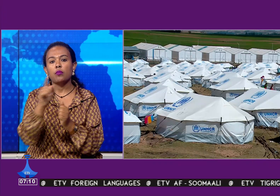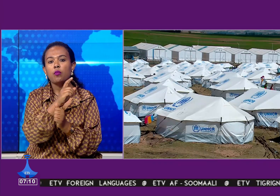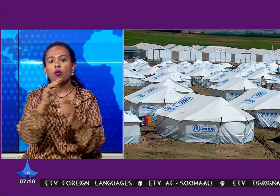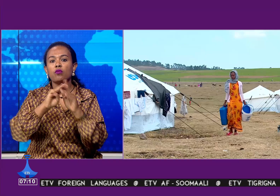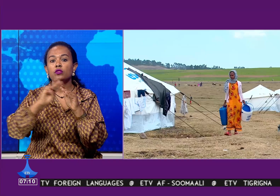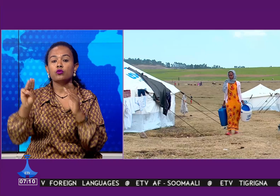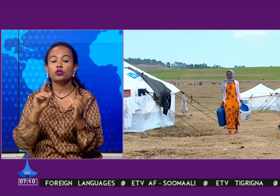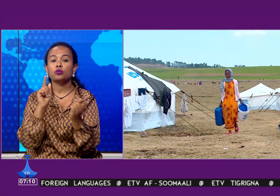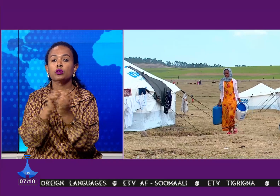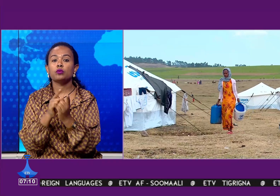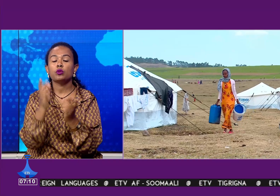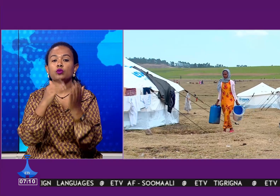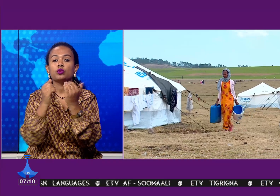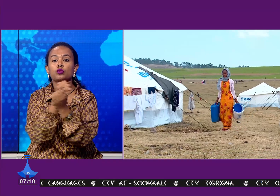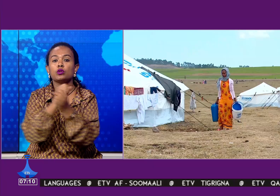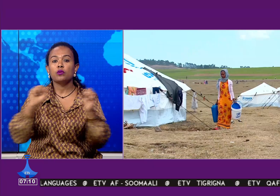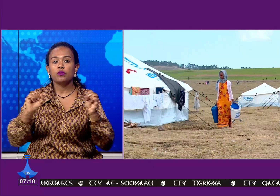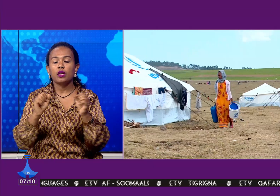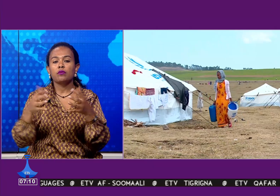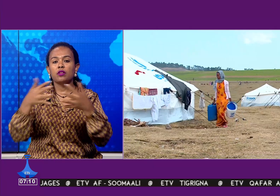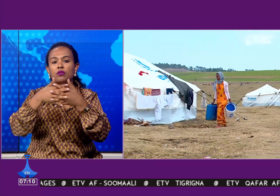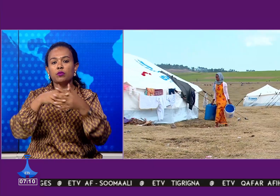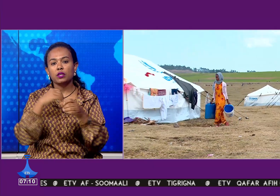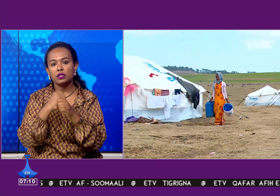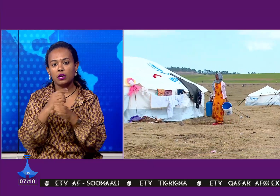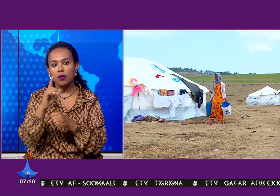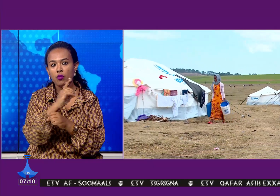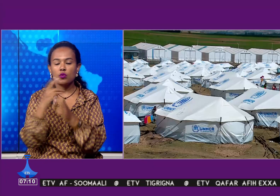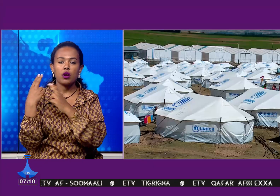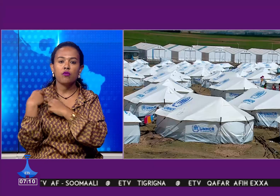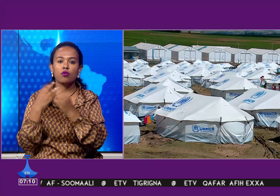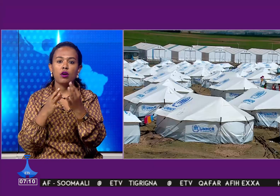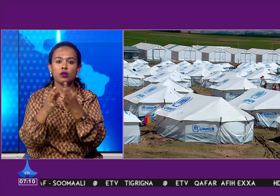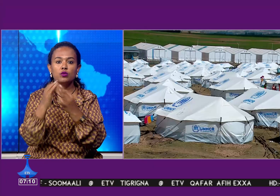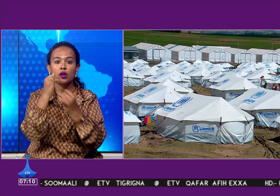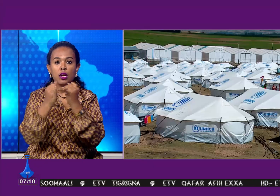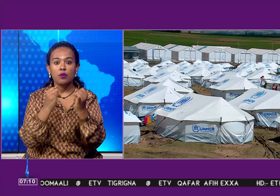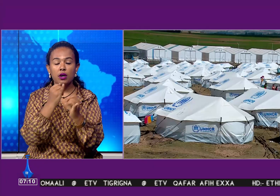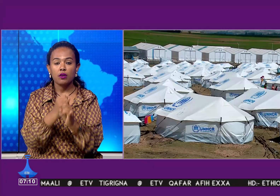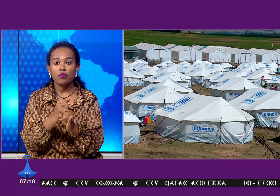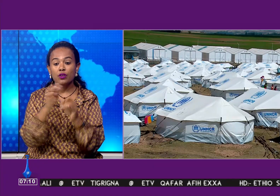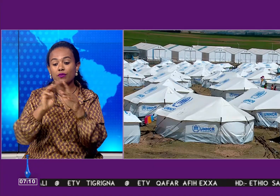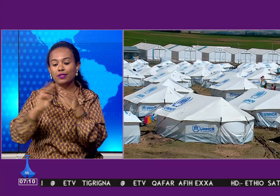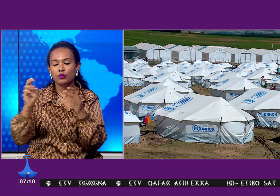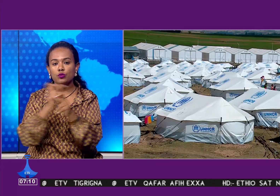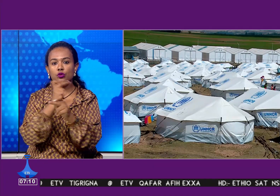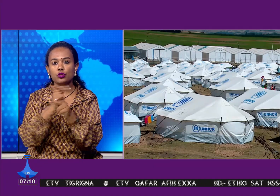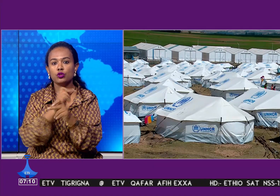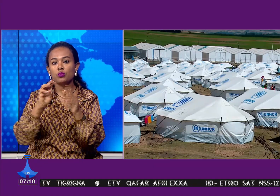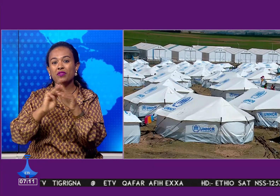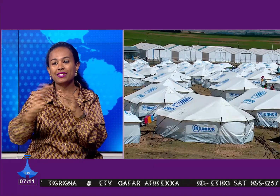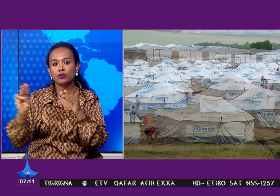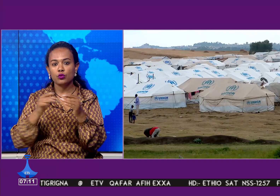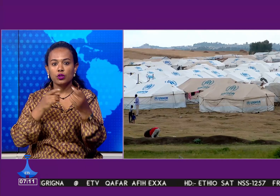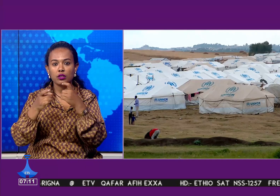ፍልሰተኞች የሚገጥሟቸውን ችግሮች ለመፍታት በትብብር እየሰራ መሆኑን ኃላፊዋ ገልጿል። ዓለም አቀፉ የፍልሰተኞች ድርጅት በፍልሰተኞች